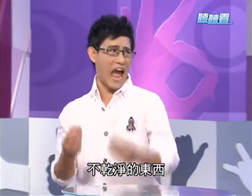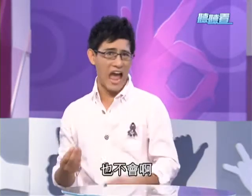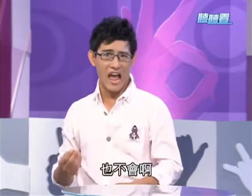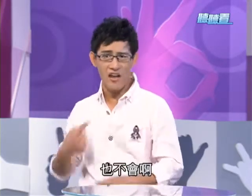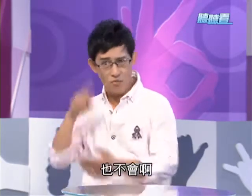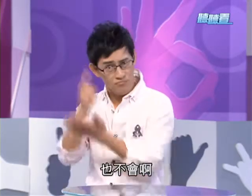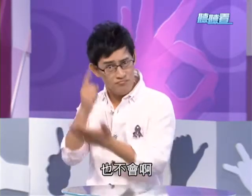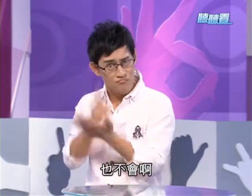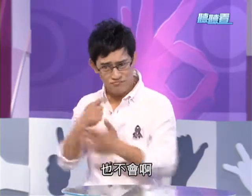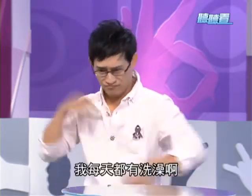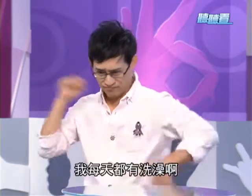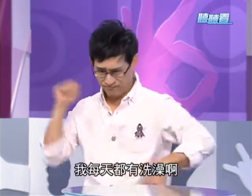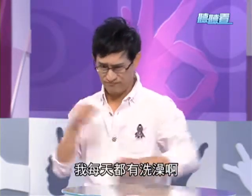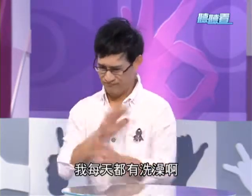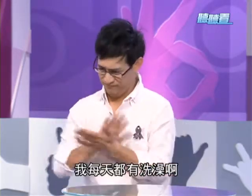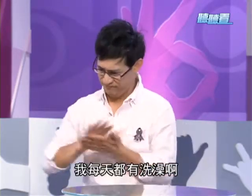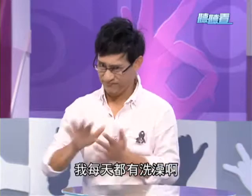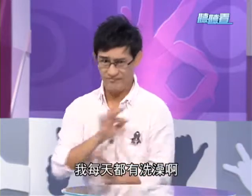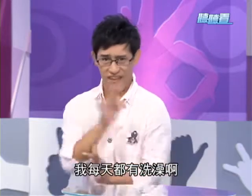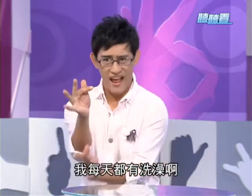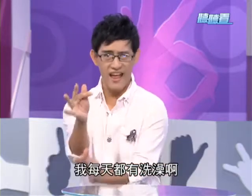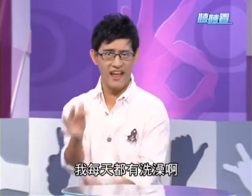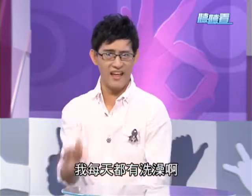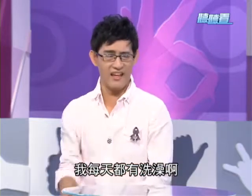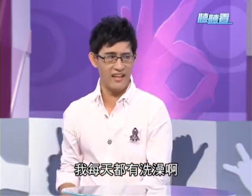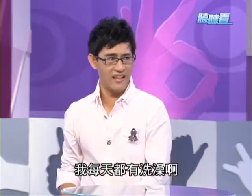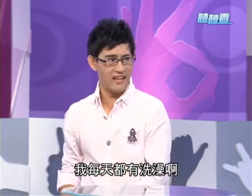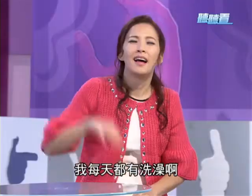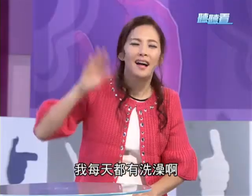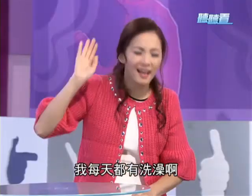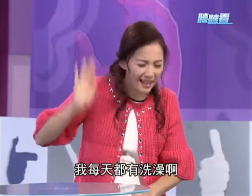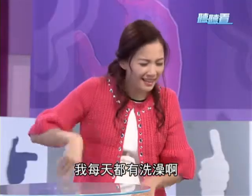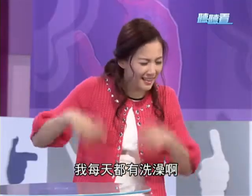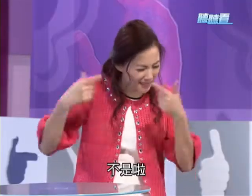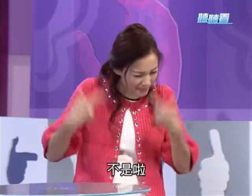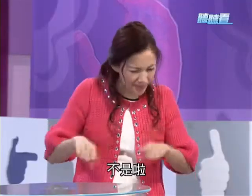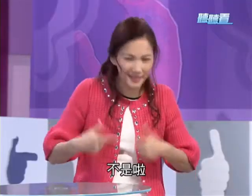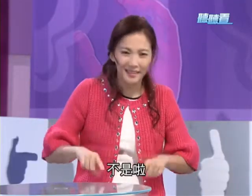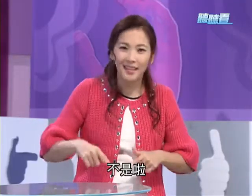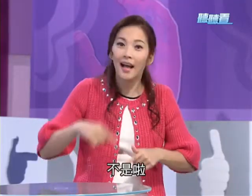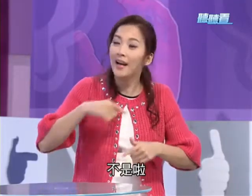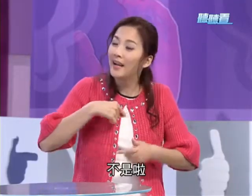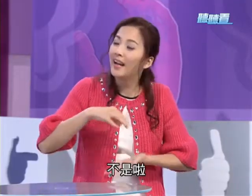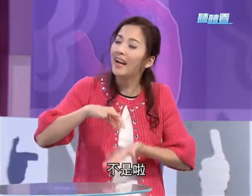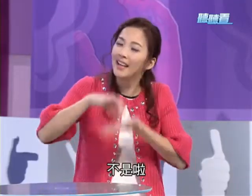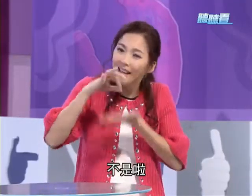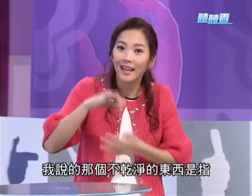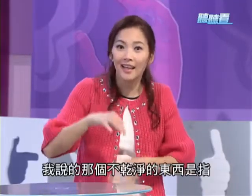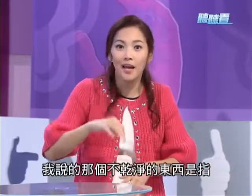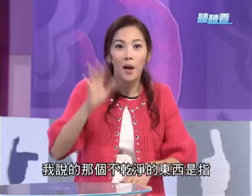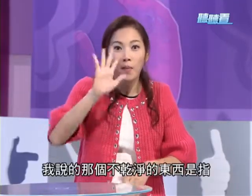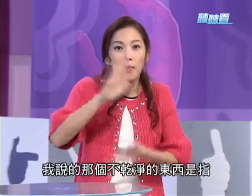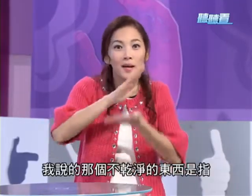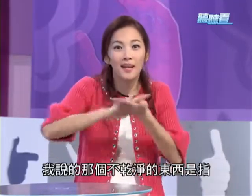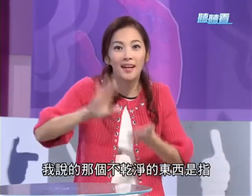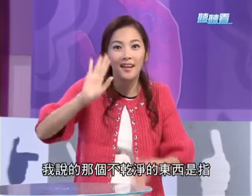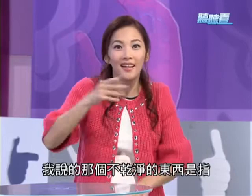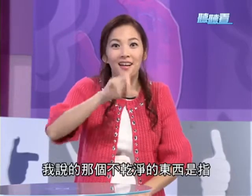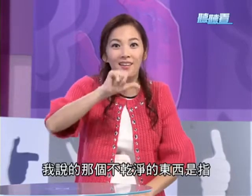不会啊，我每天都有洗澡啊。 哎呀，不是啦，我说的那个不干净的东西